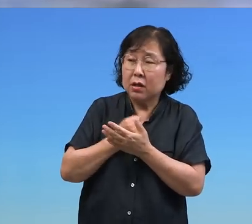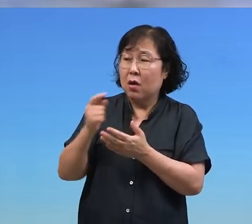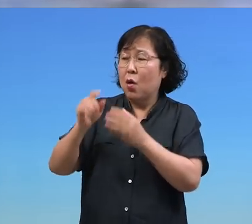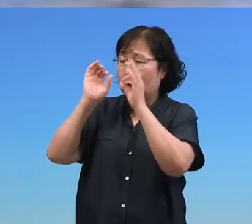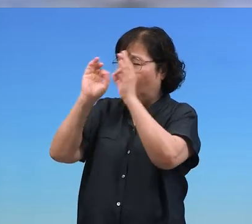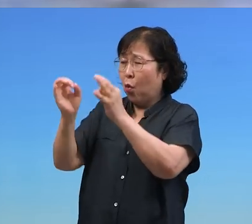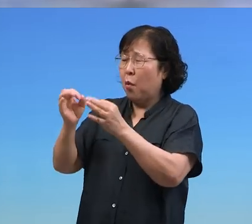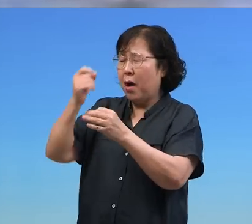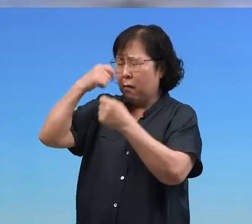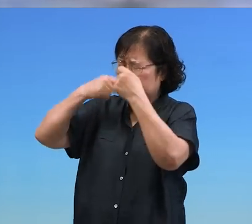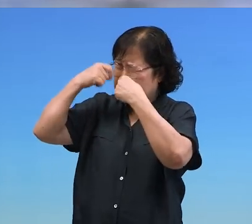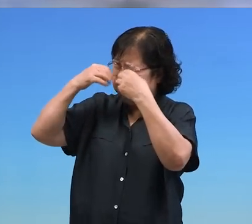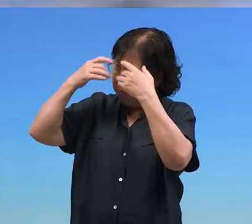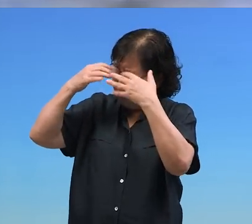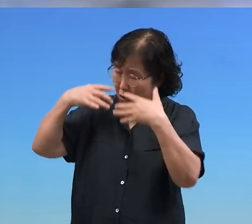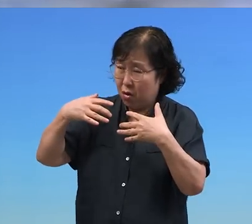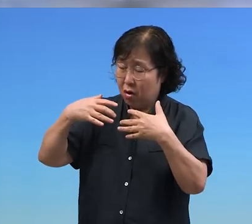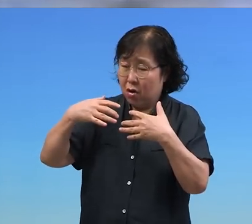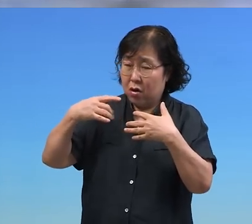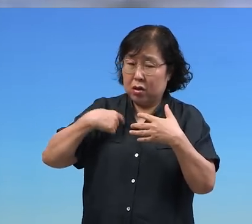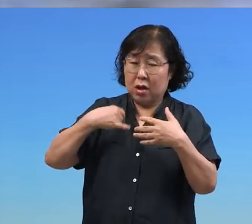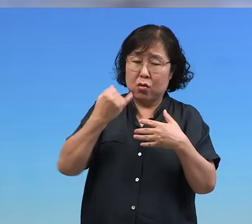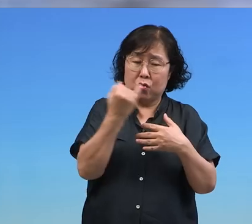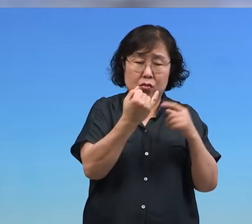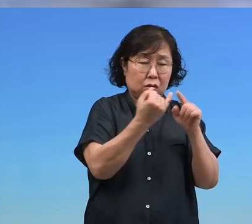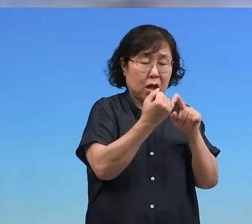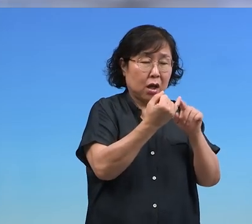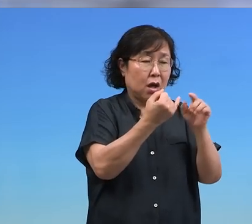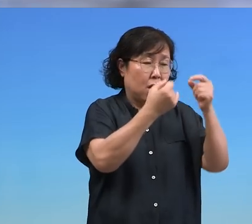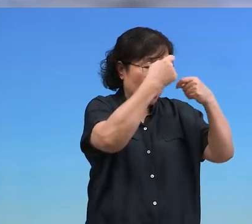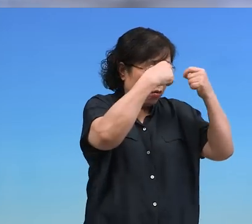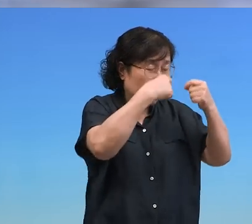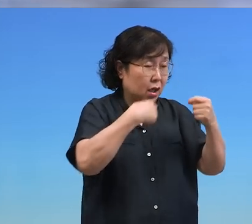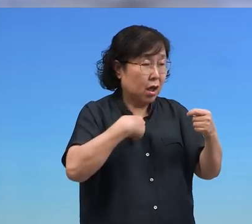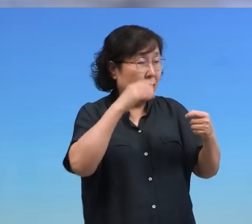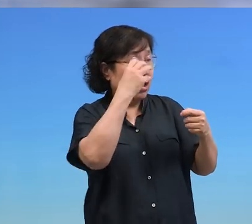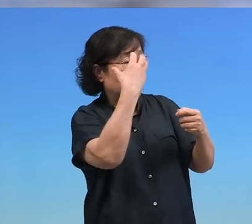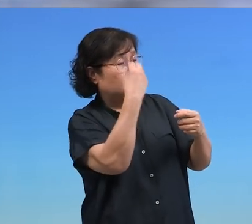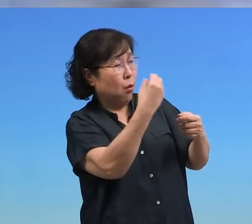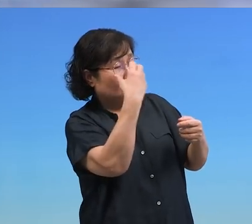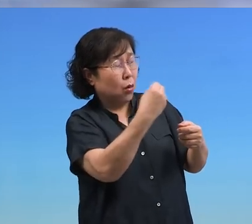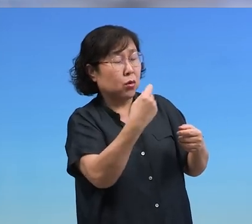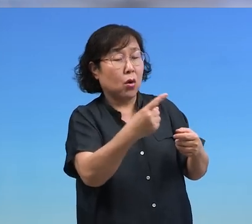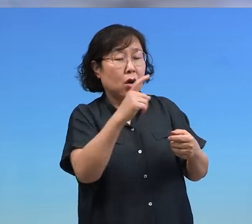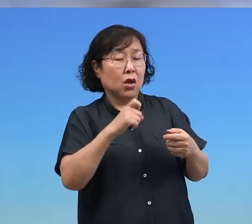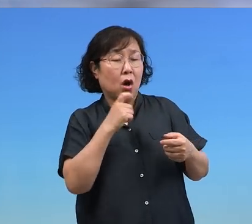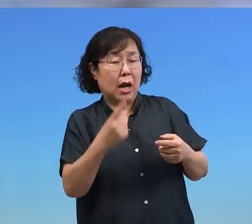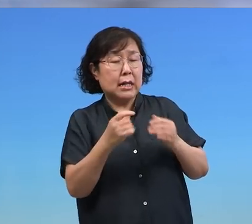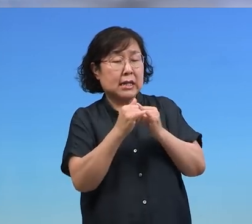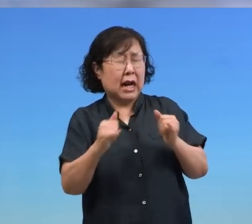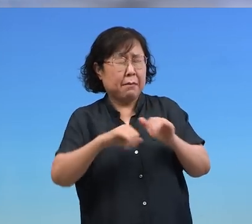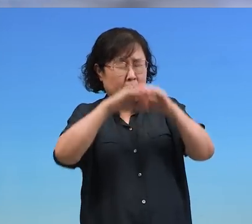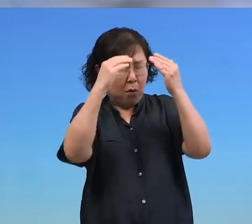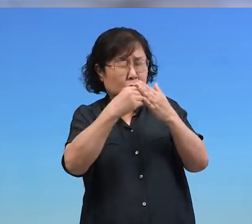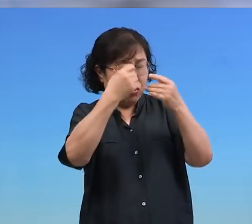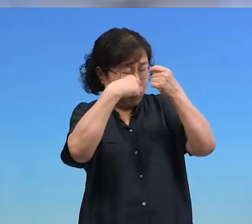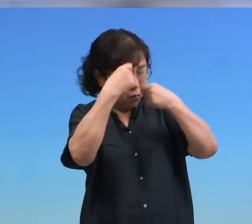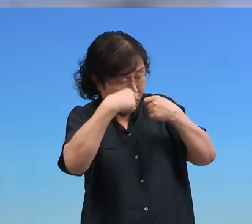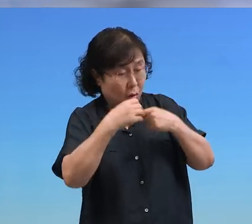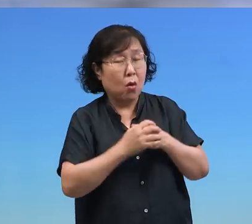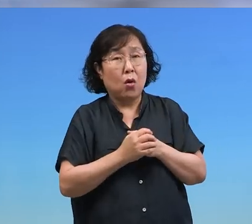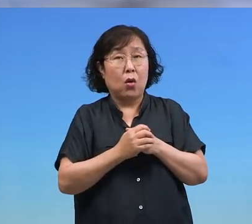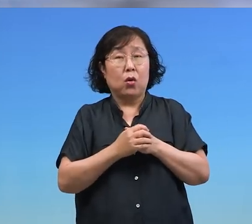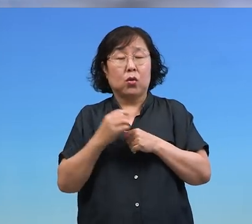우는 거예요 그랬더니 또 그 열한 명이 또 다 울어요 이제 그거를 본 제 아는 후배